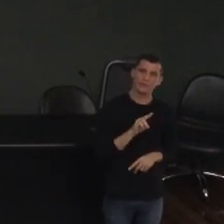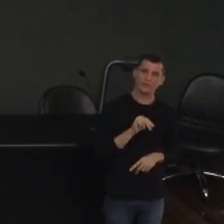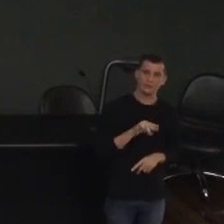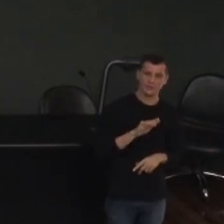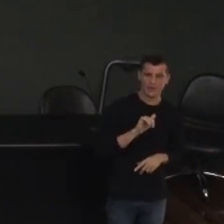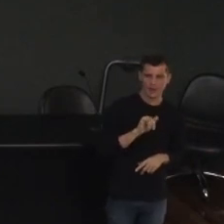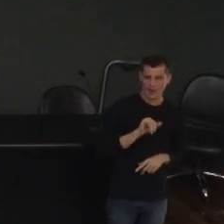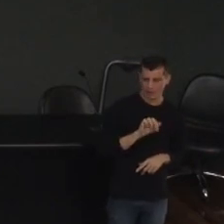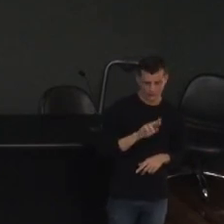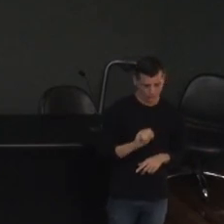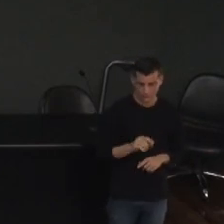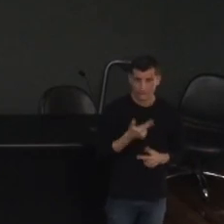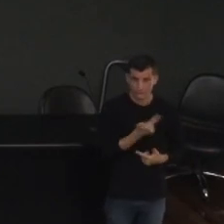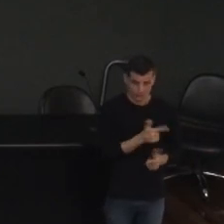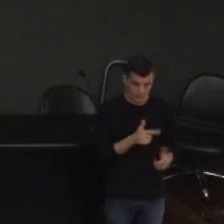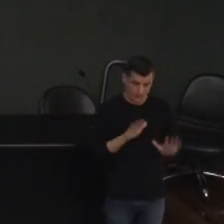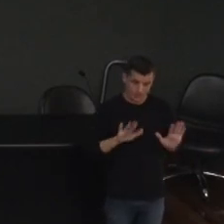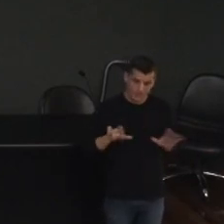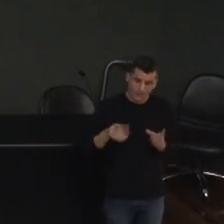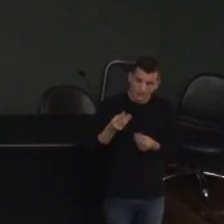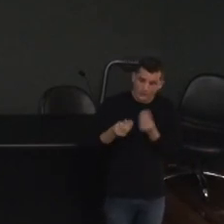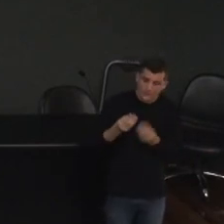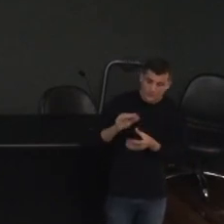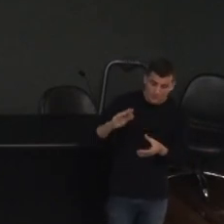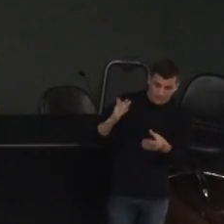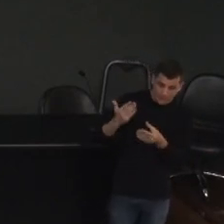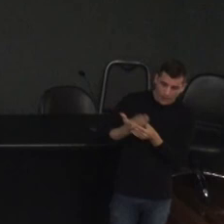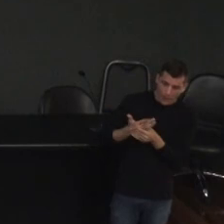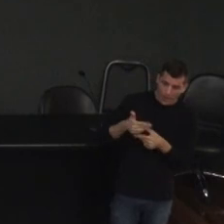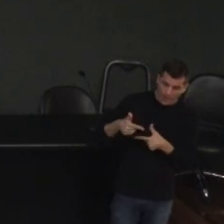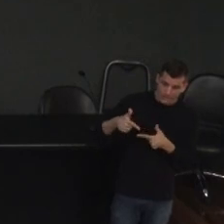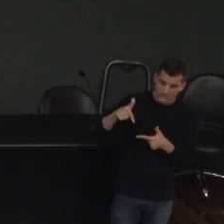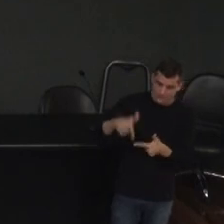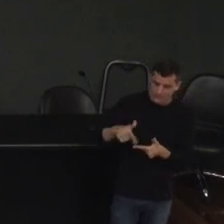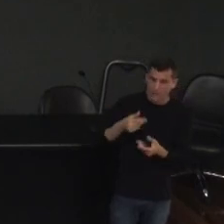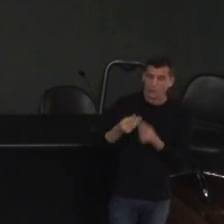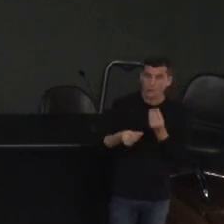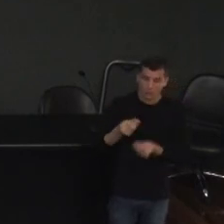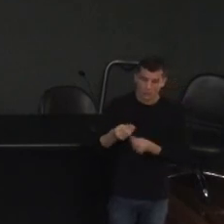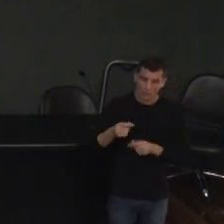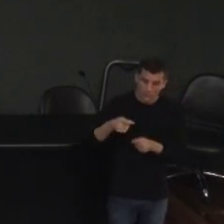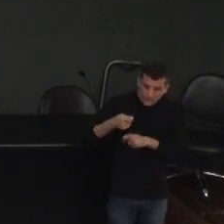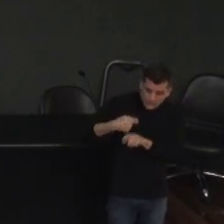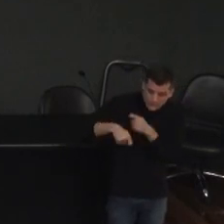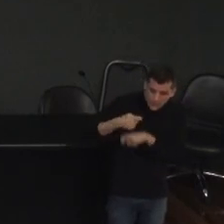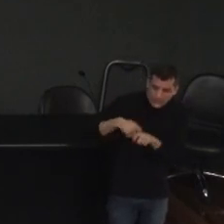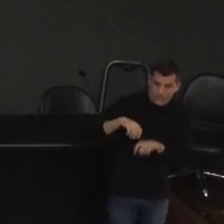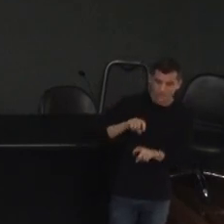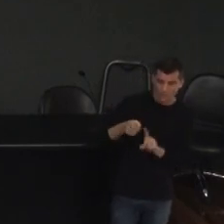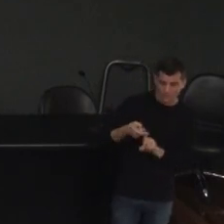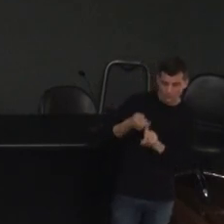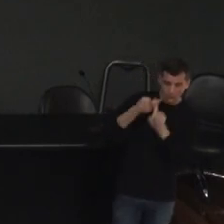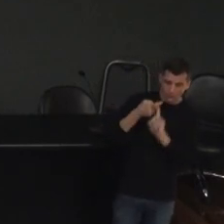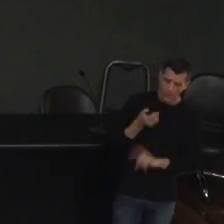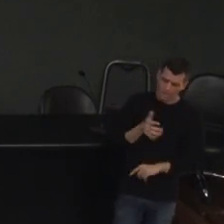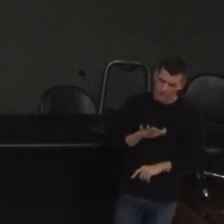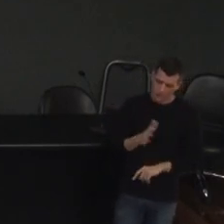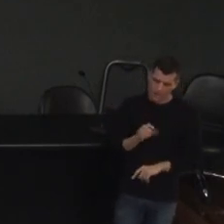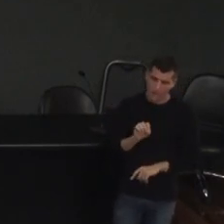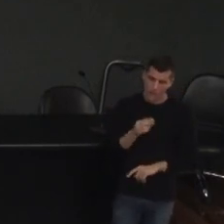não possa ser analisado do ponto de vista administrativo e você ter uma suspensão parcial ou total da utilização